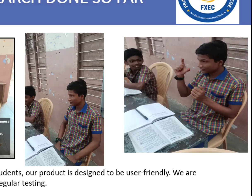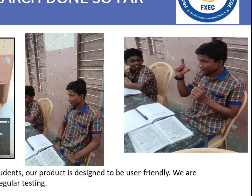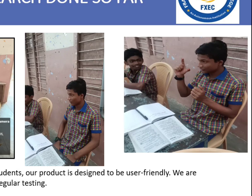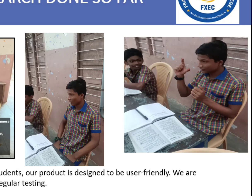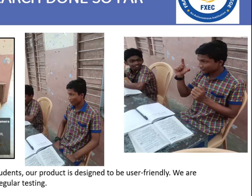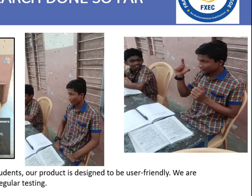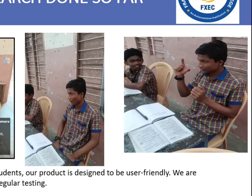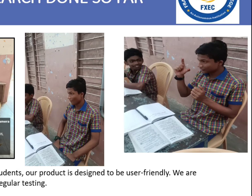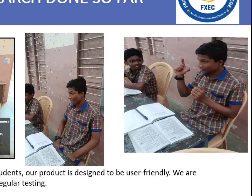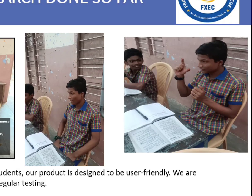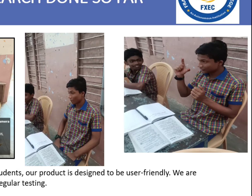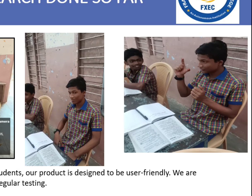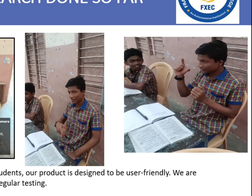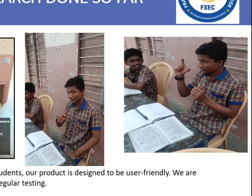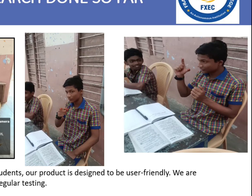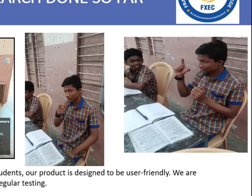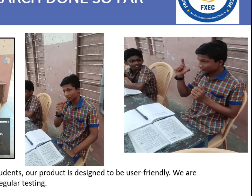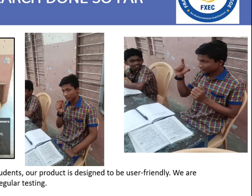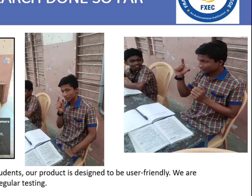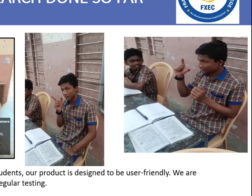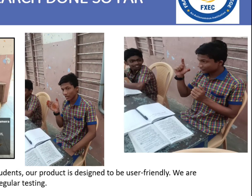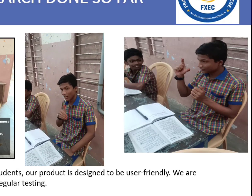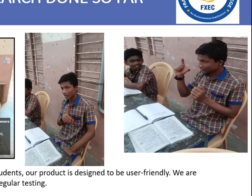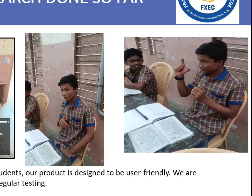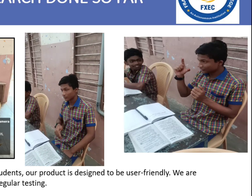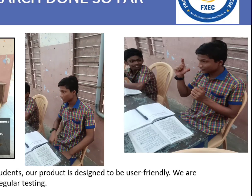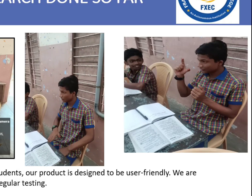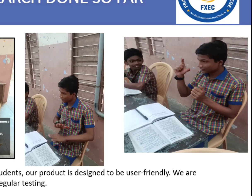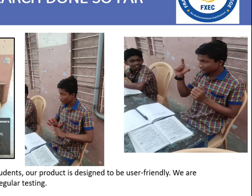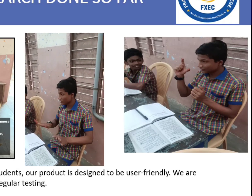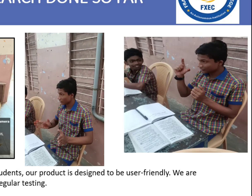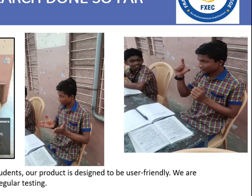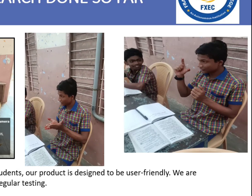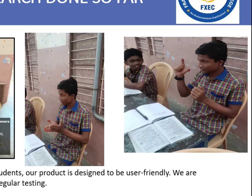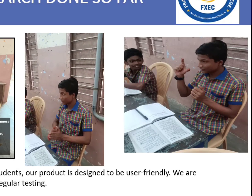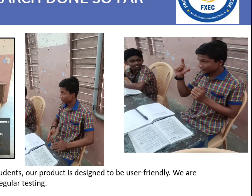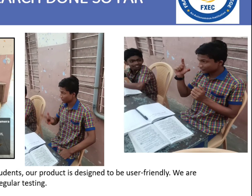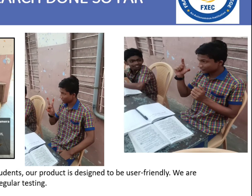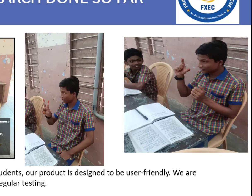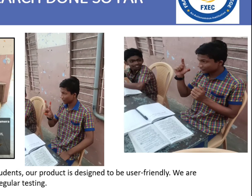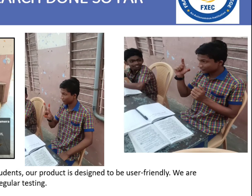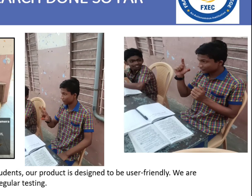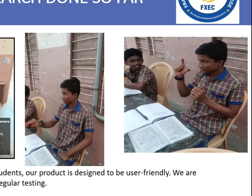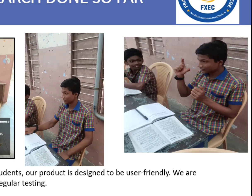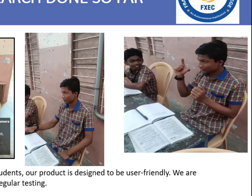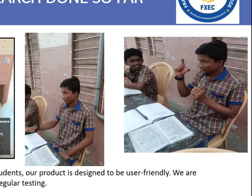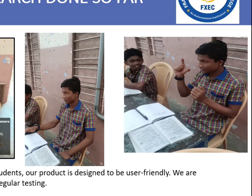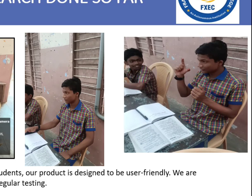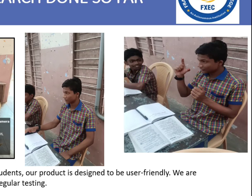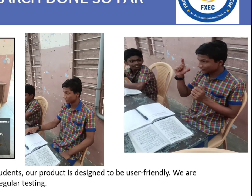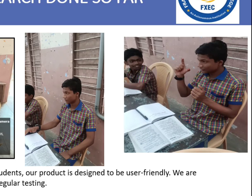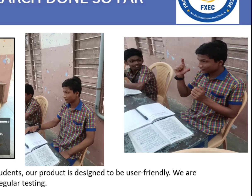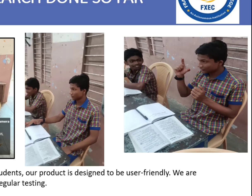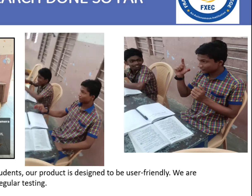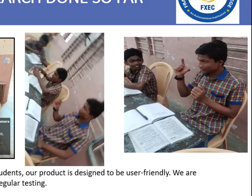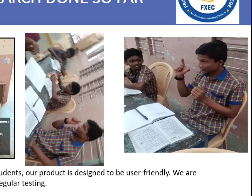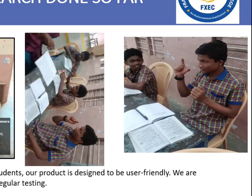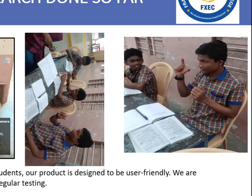நாங்கள் டிக்கெட் எடுக்க முடியுமா? இப்போ நான் பஸ்ஸில் கேப்பை வியர் பண்ணும்போது அது எங்களுக்கு அன்கம்ஃபர்டபுளாக இருக்கும்ல, போர்ட்டபிலிட்டியாக